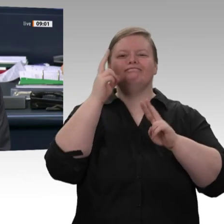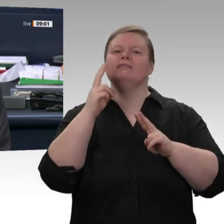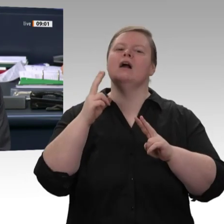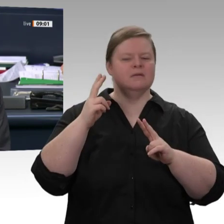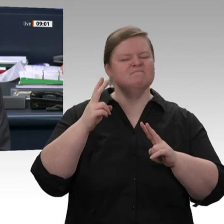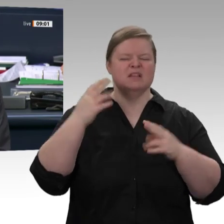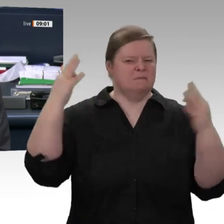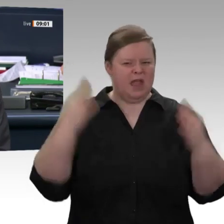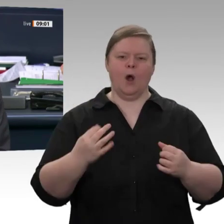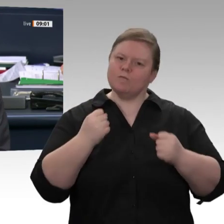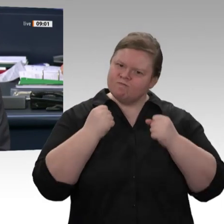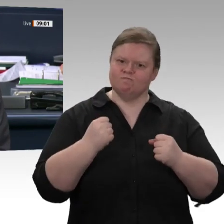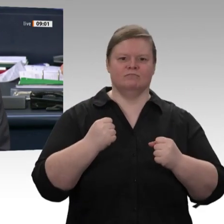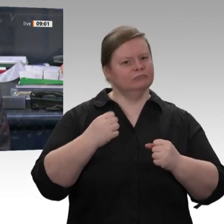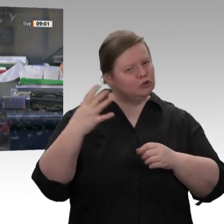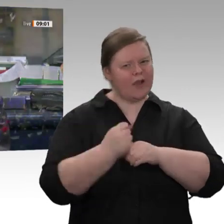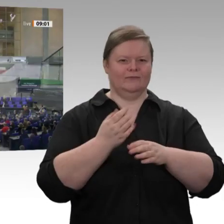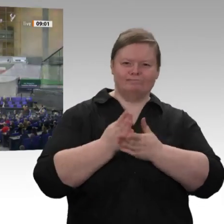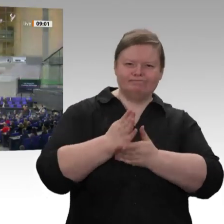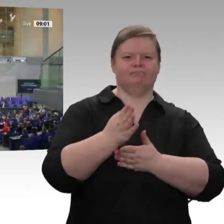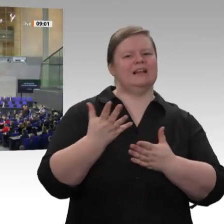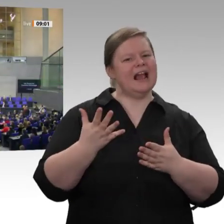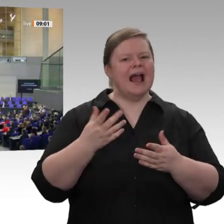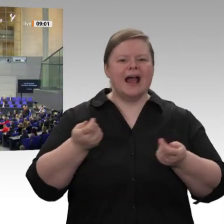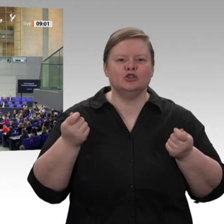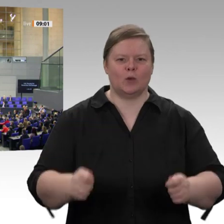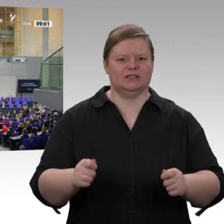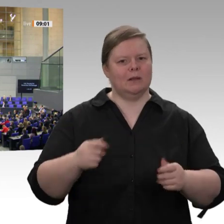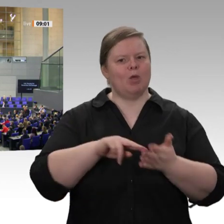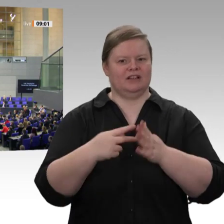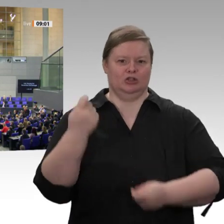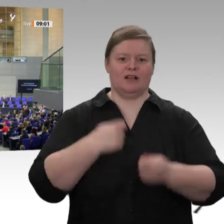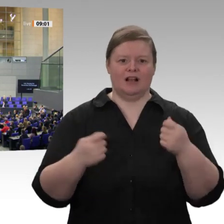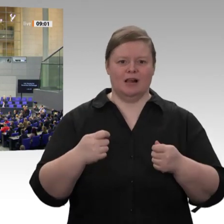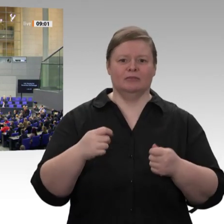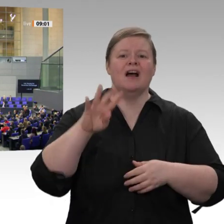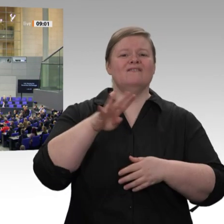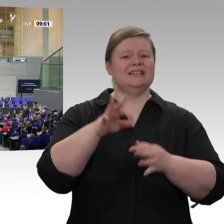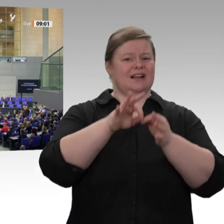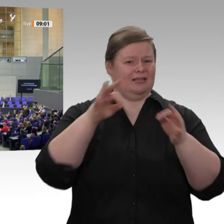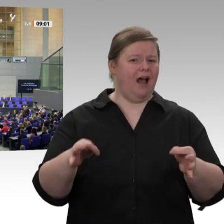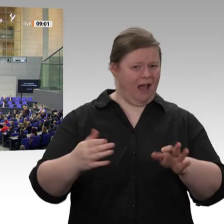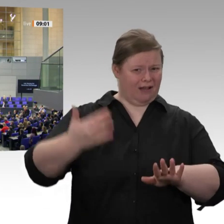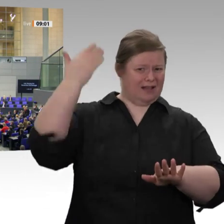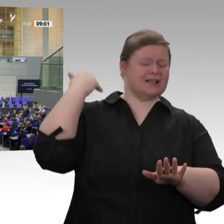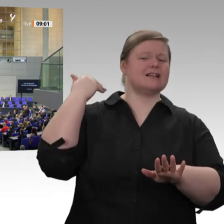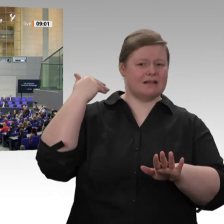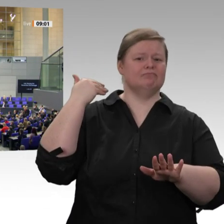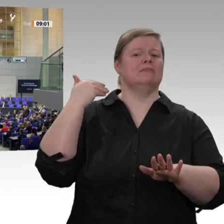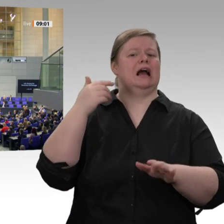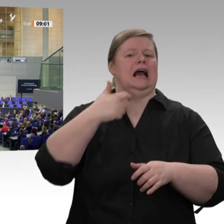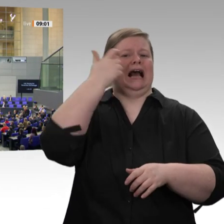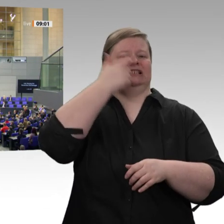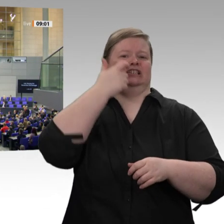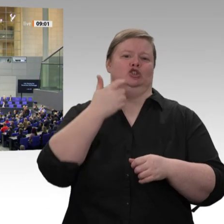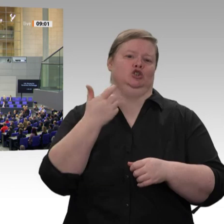innezuhalten, um uns selbst zu befragen, was das alles mit uns macht, um zu gedenken.